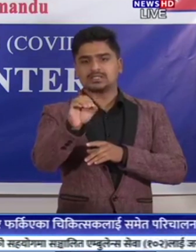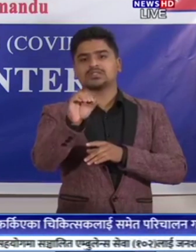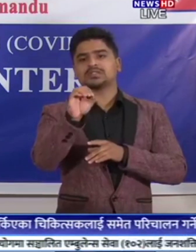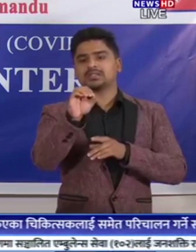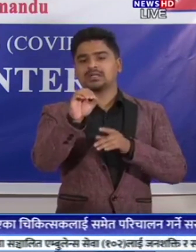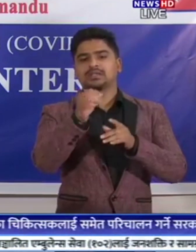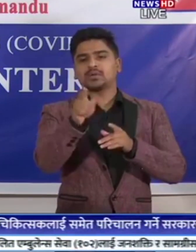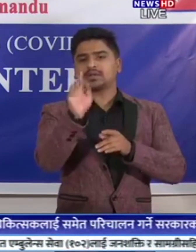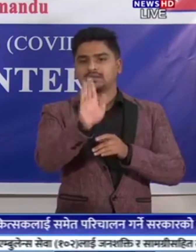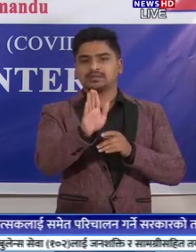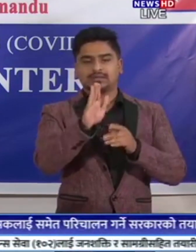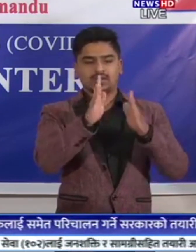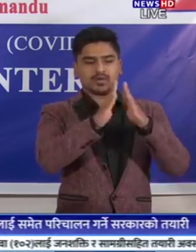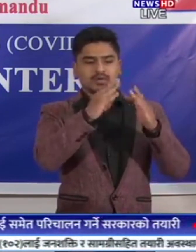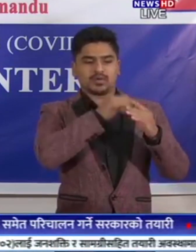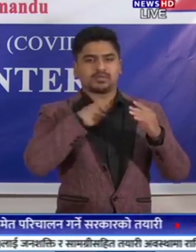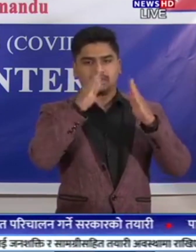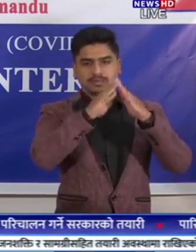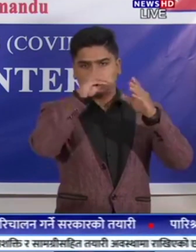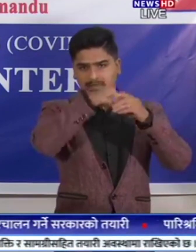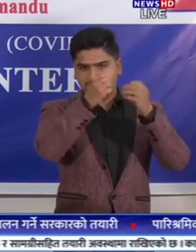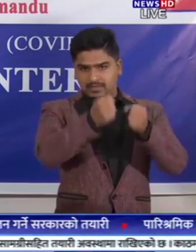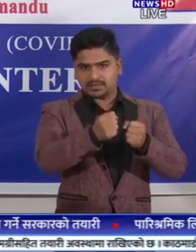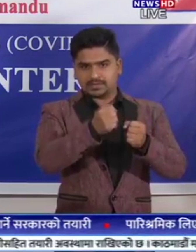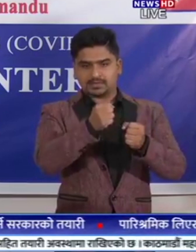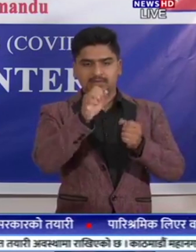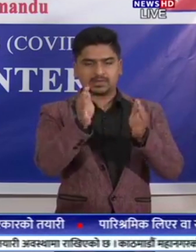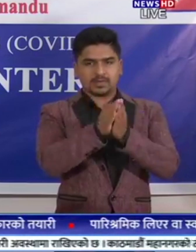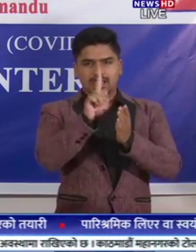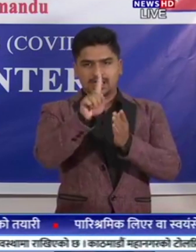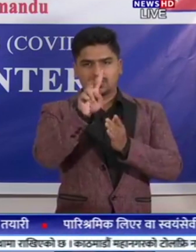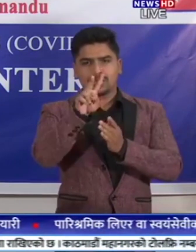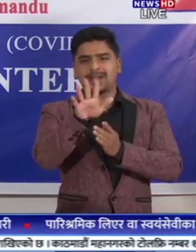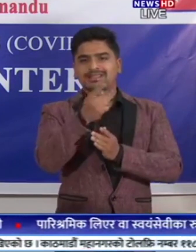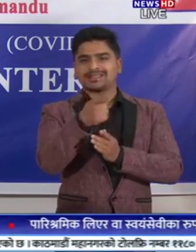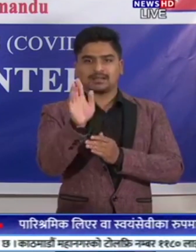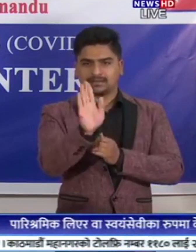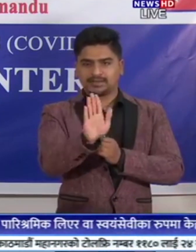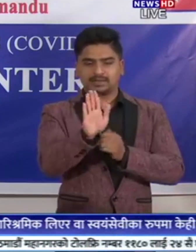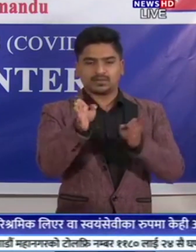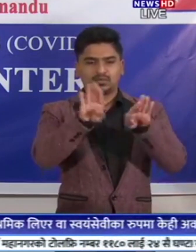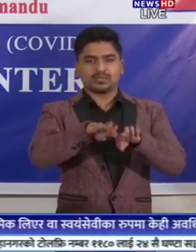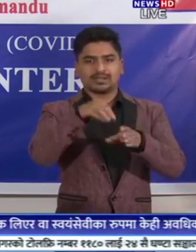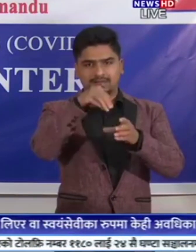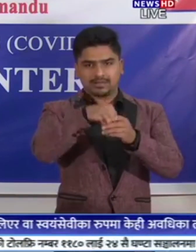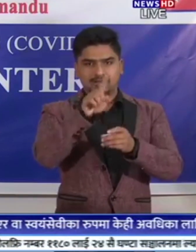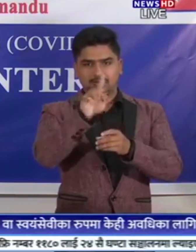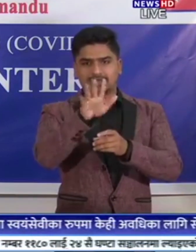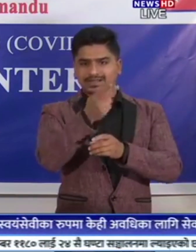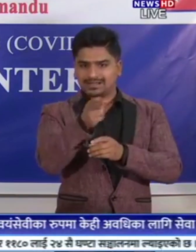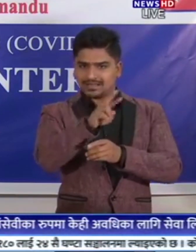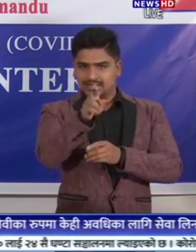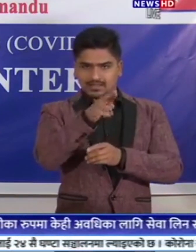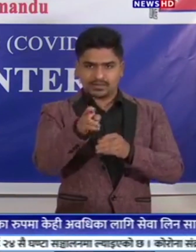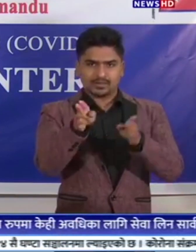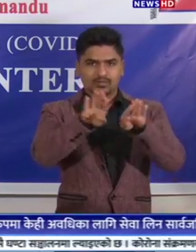तेसे गरी आइसोलेशन मा रहेका बिरामी अरु, जम्मा 125 साना उनुँँँँँँछ, जो उपत्यका भित्रका पंद्रजाना रा